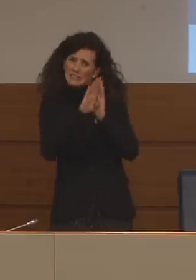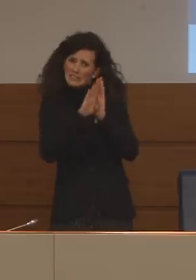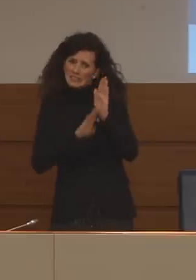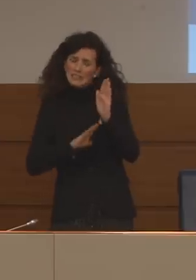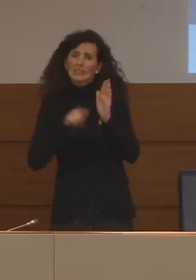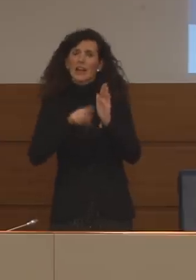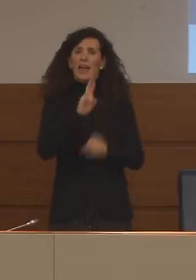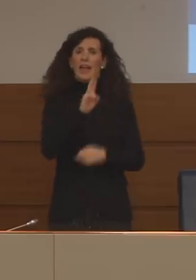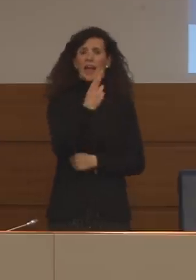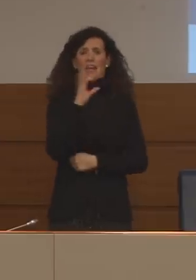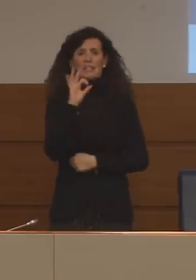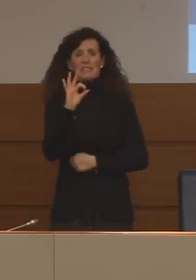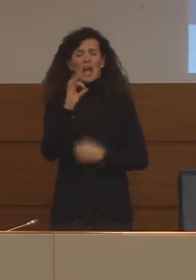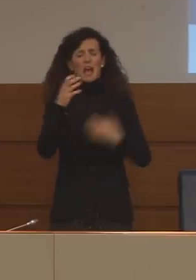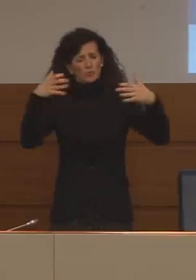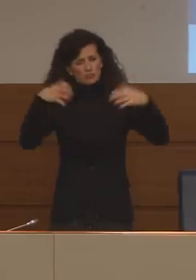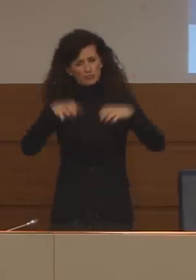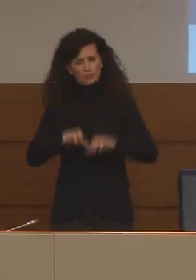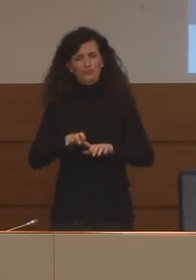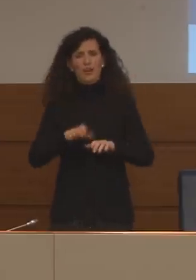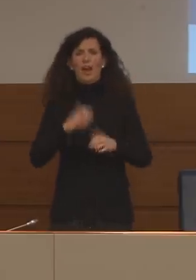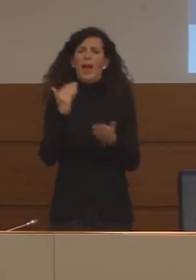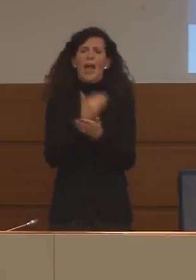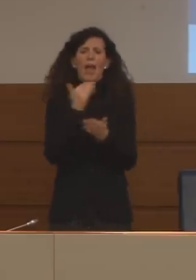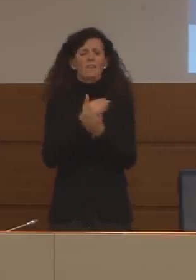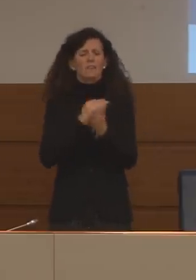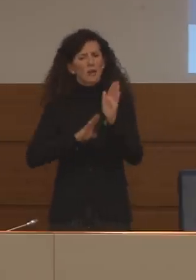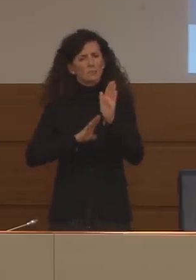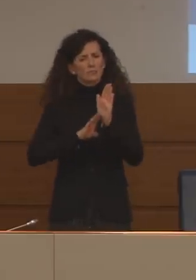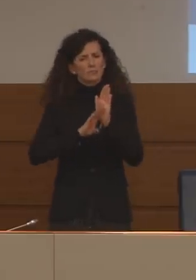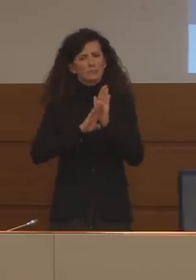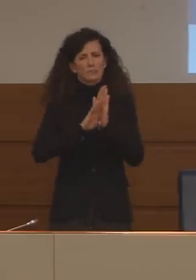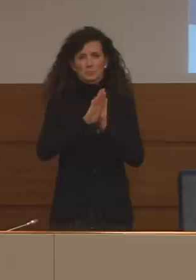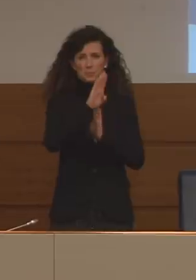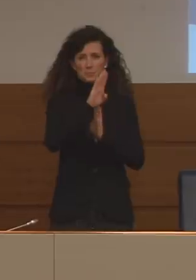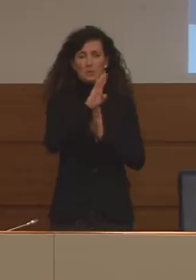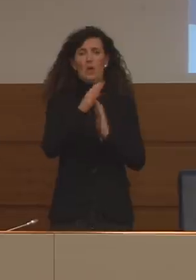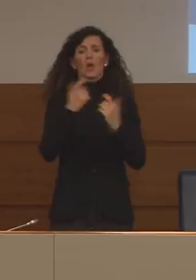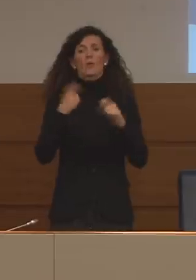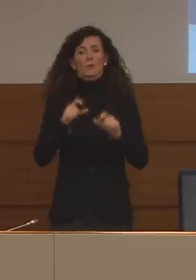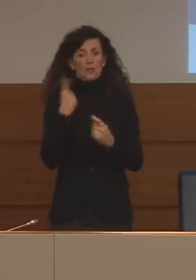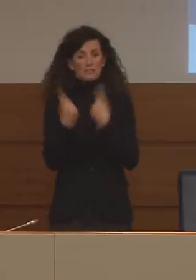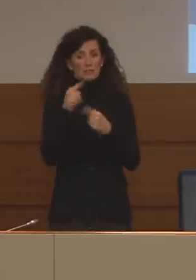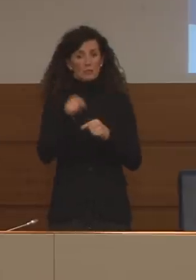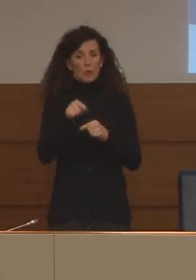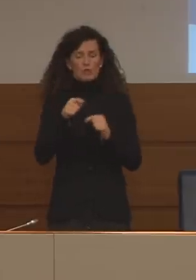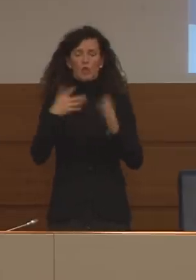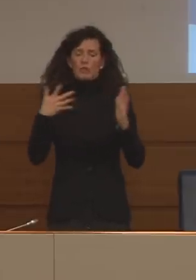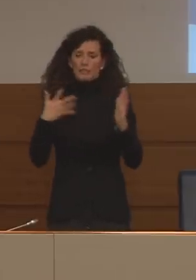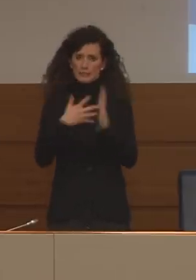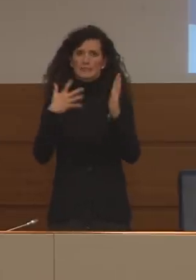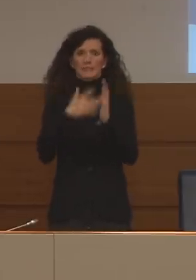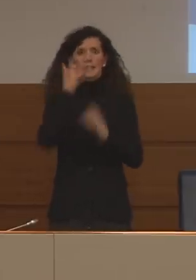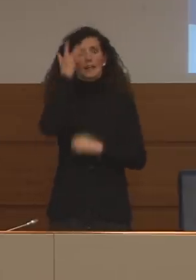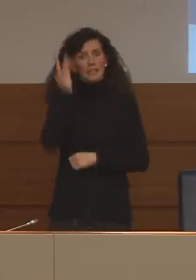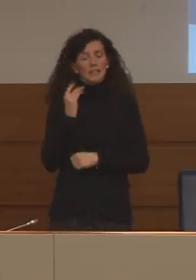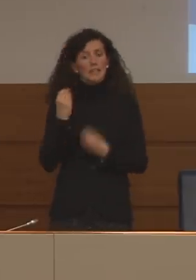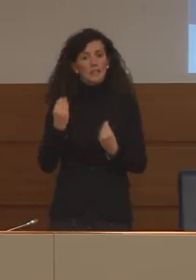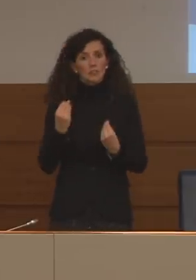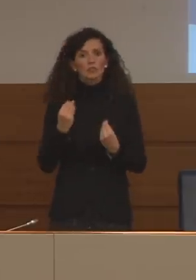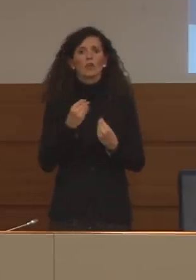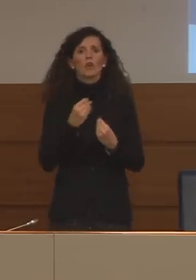r0 per evitare dei picchi perché il punto critico in questa situazione è il numero di